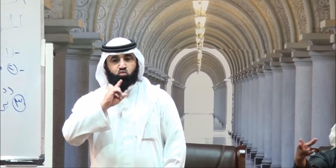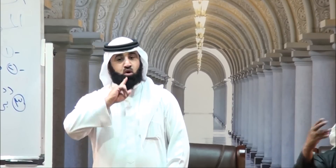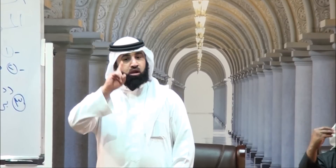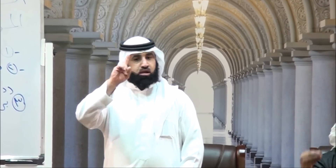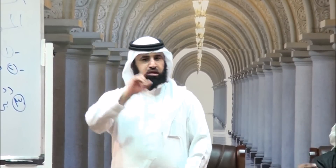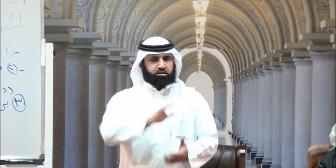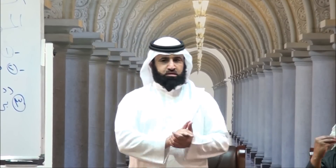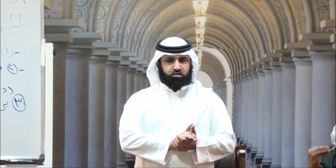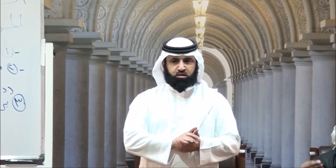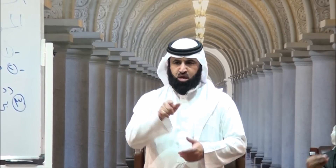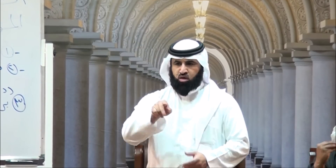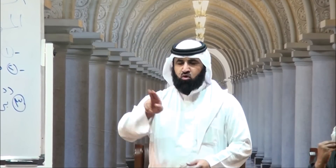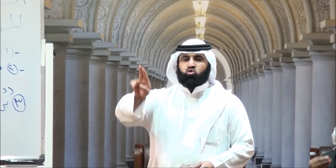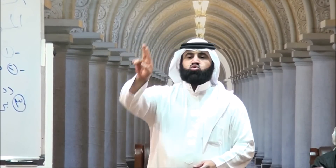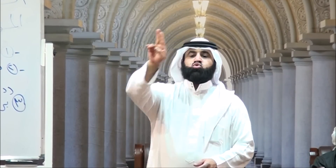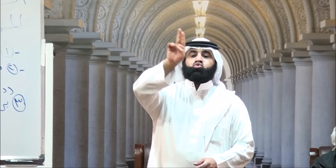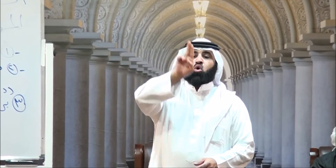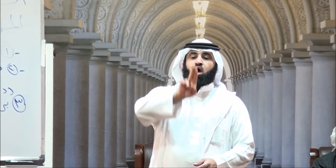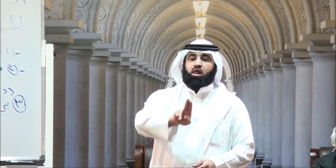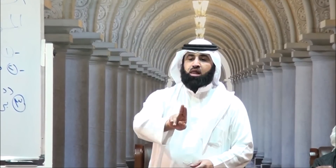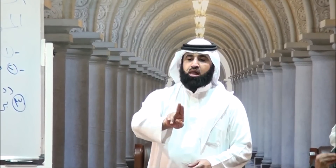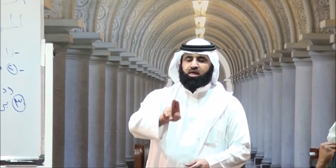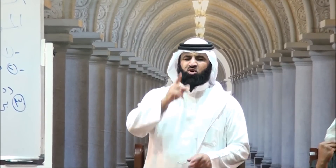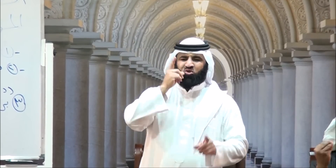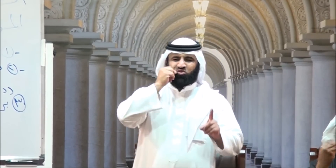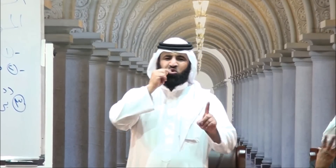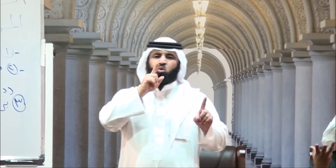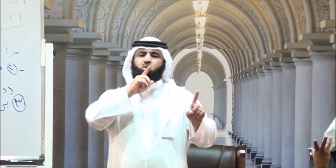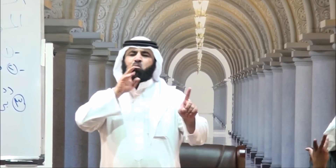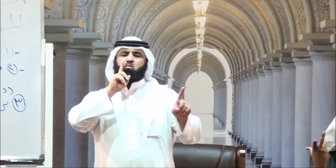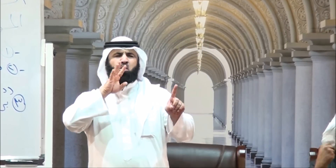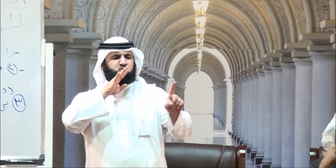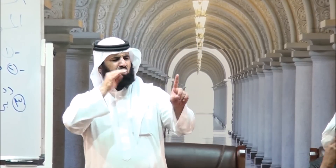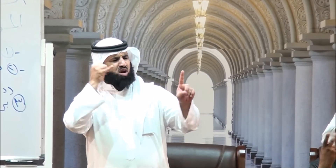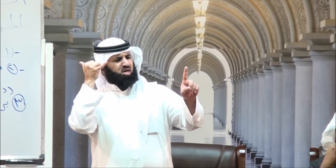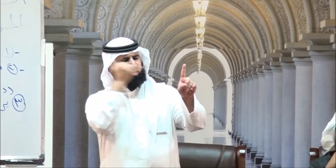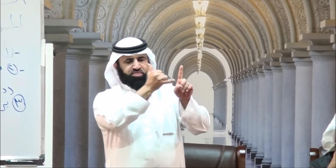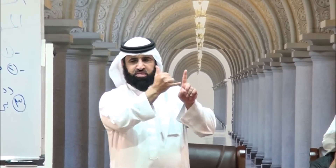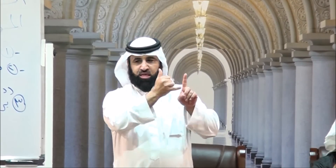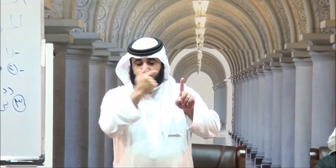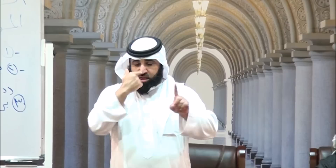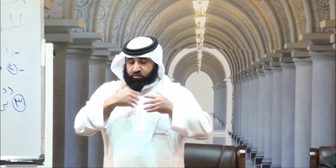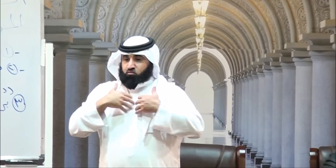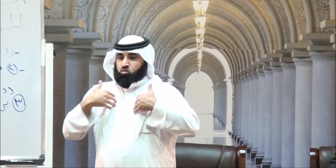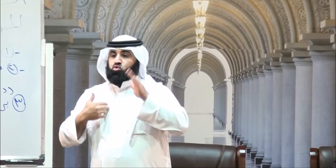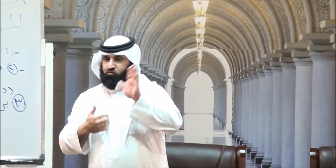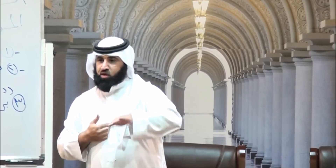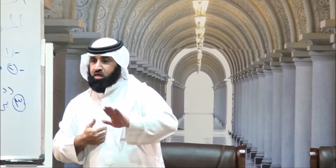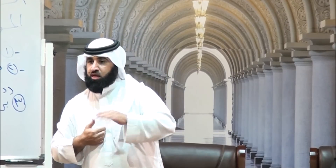سؤال هذا ظنكم اللي عاق بوالديه بيلقى توفيق في حياته وسعاده؟